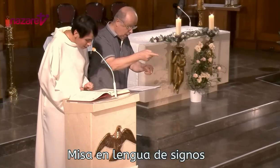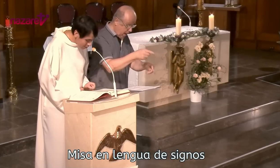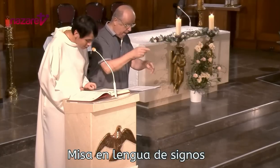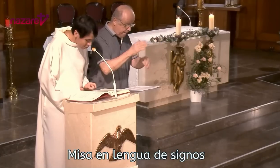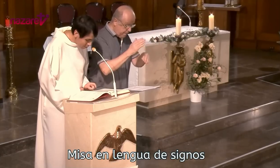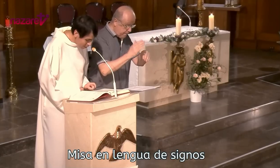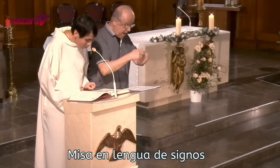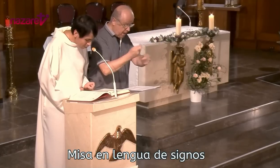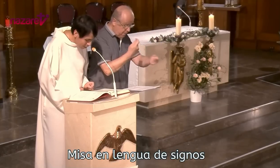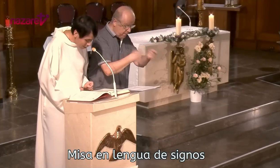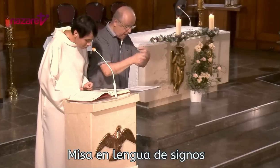hasta el salvado del grano?